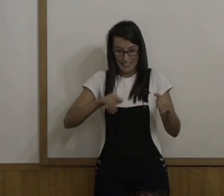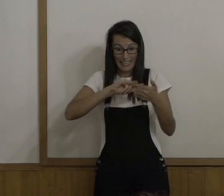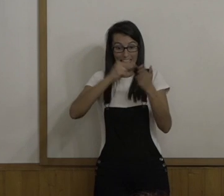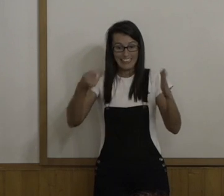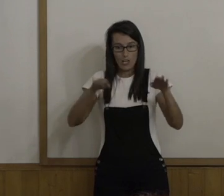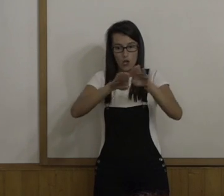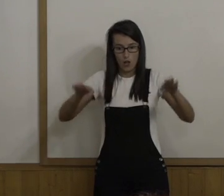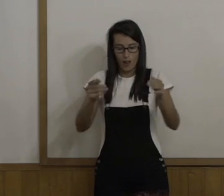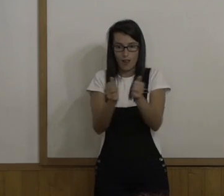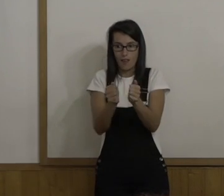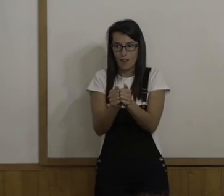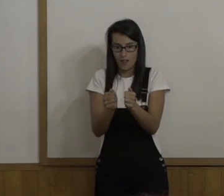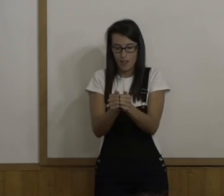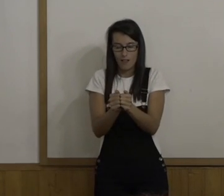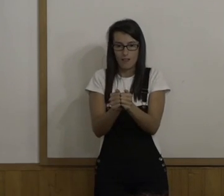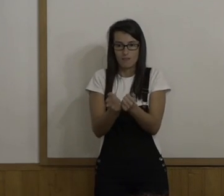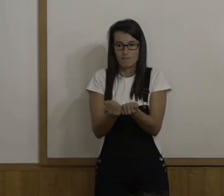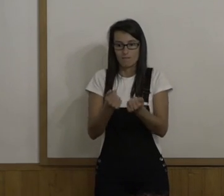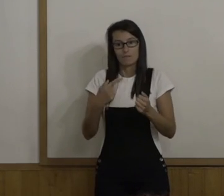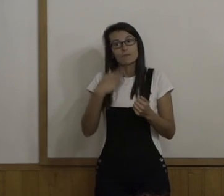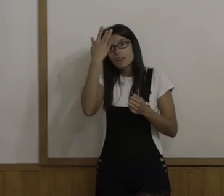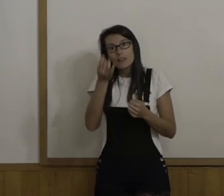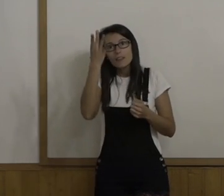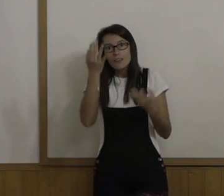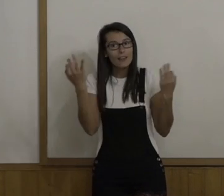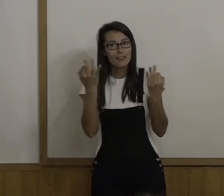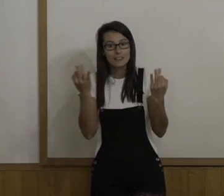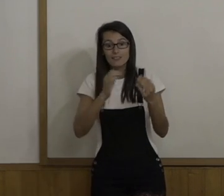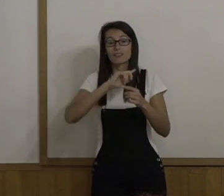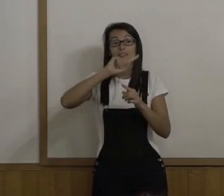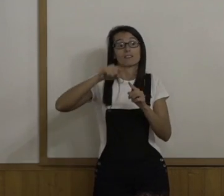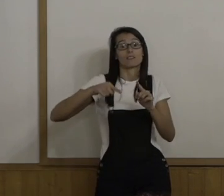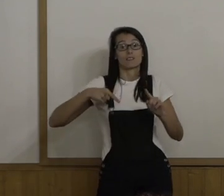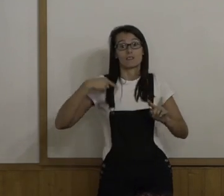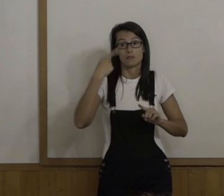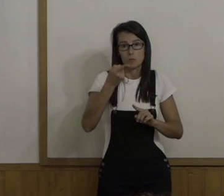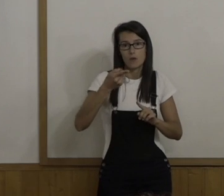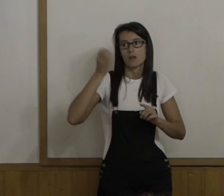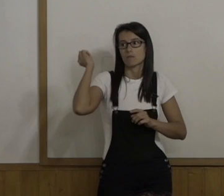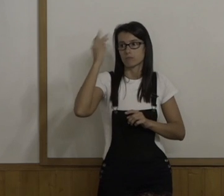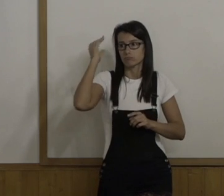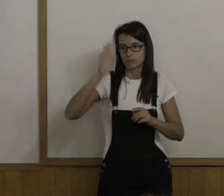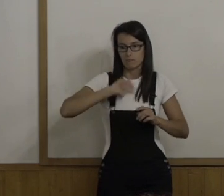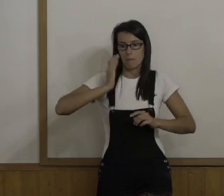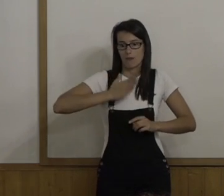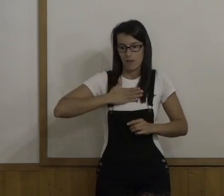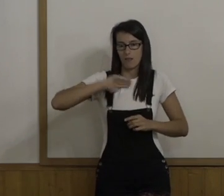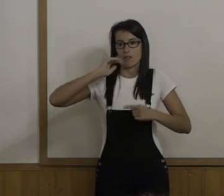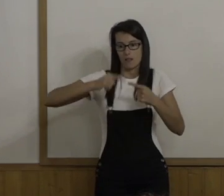y la idea es que tengamos la oportunidad después en jornadas sucesivas